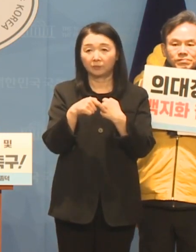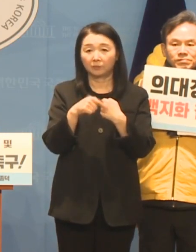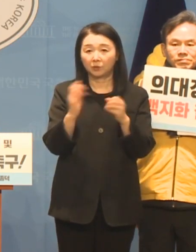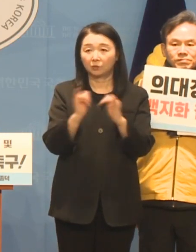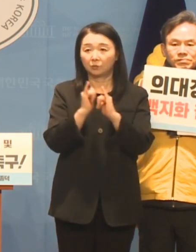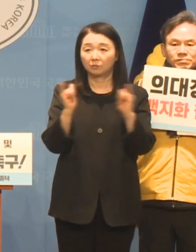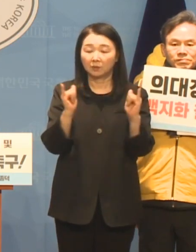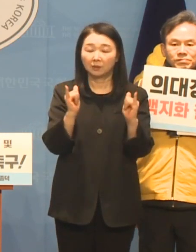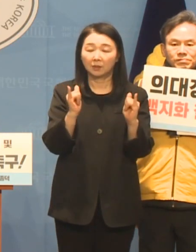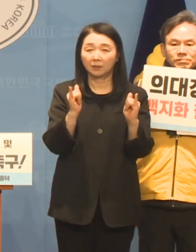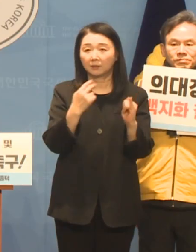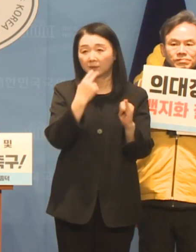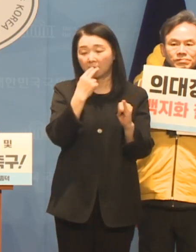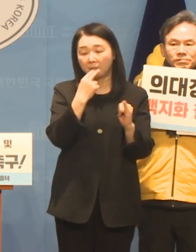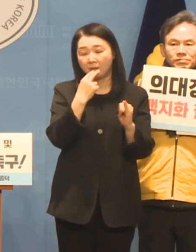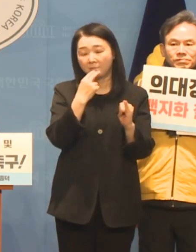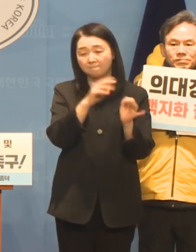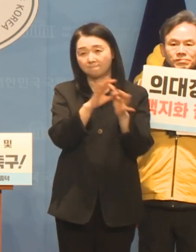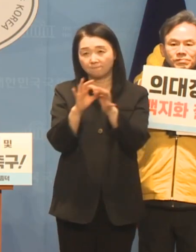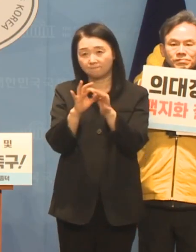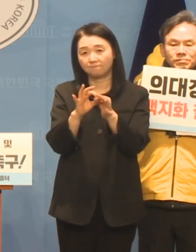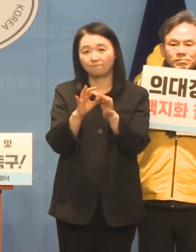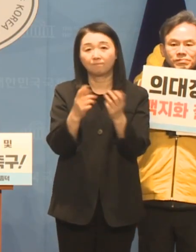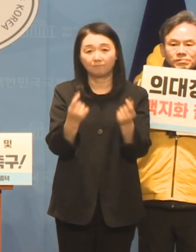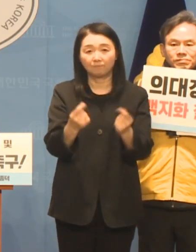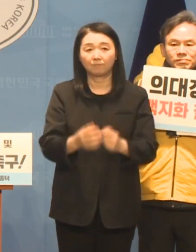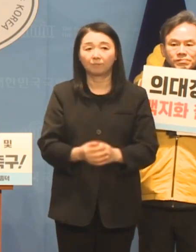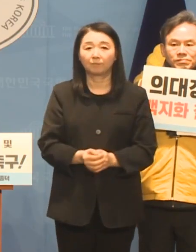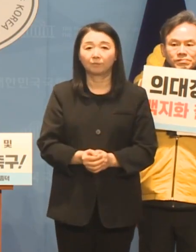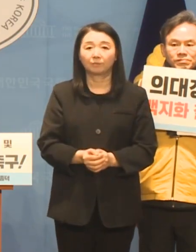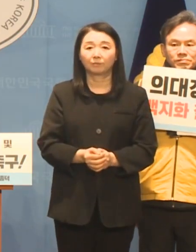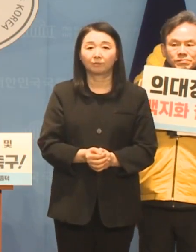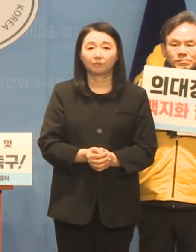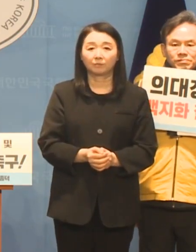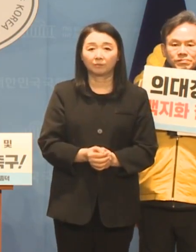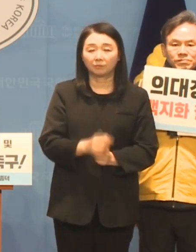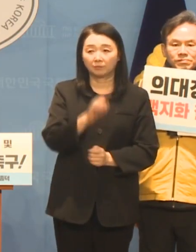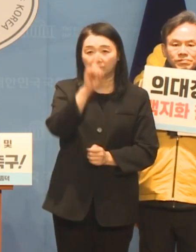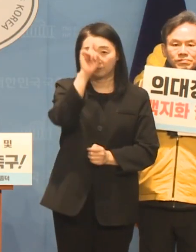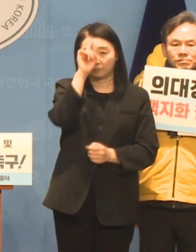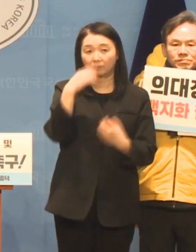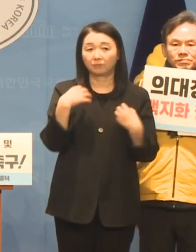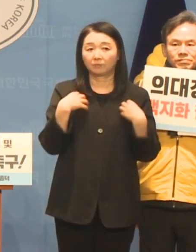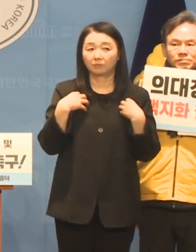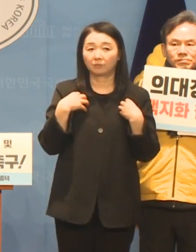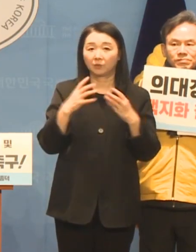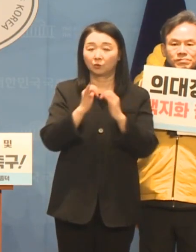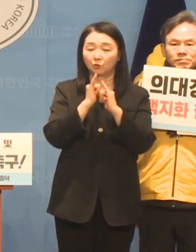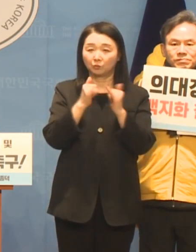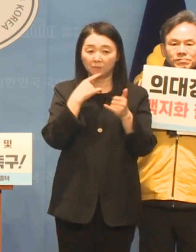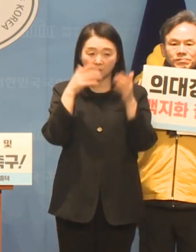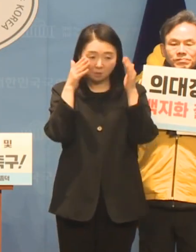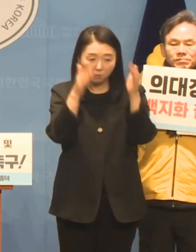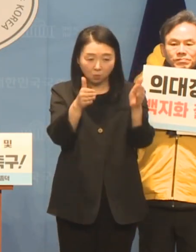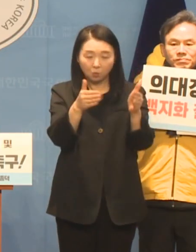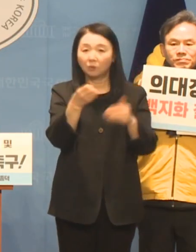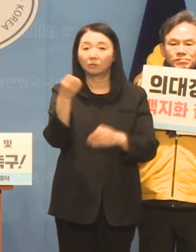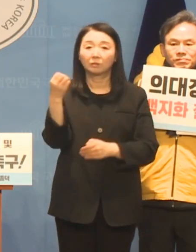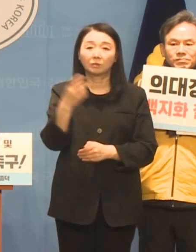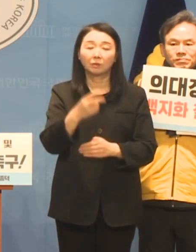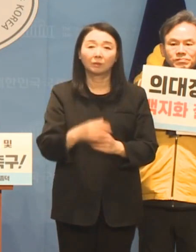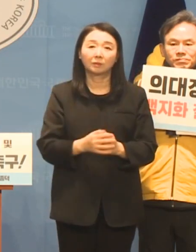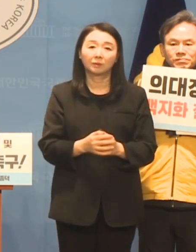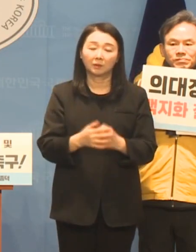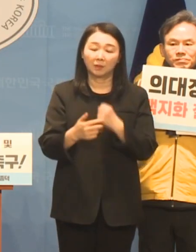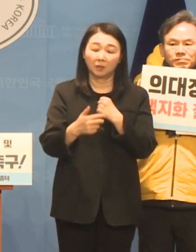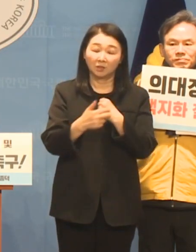국민의 생명과 직결된 사안입니다. 그래서 정부도 오로지 국민만 보고 번번이